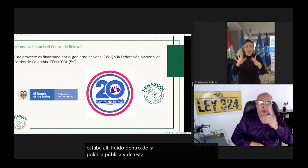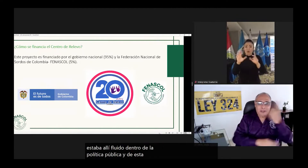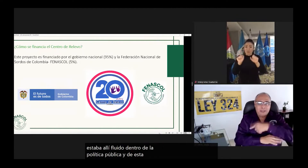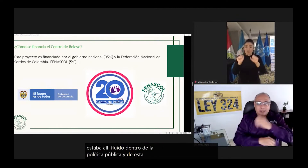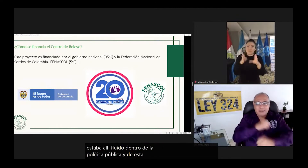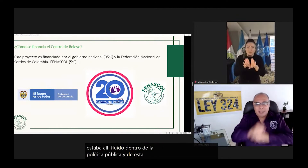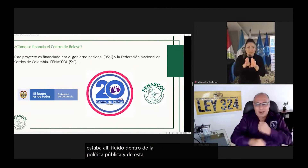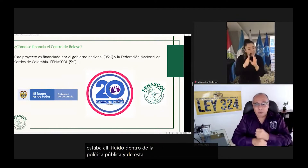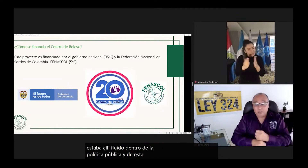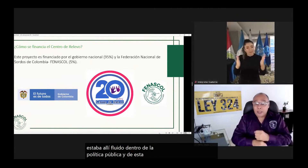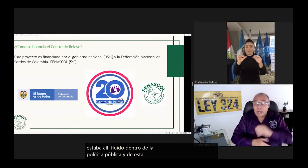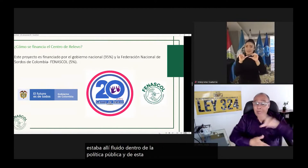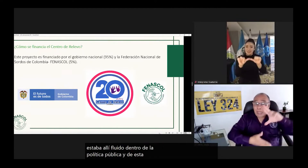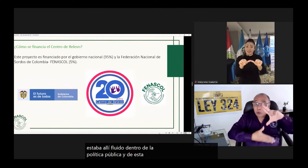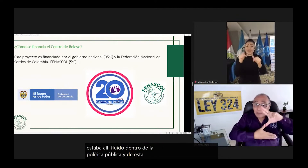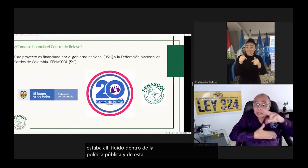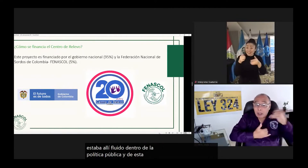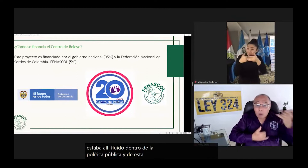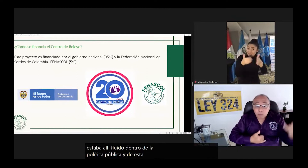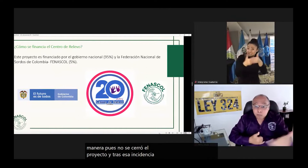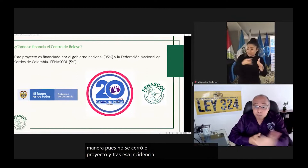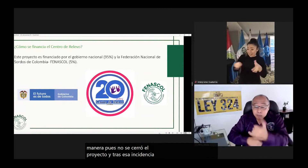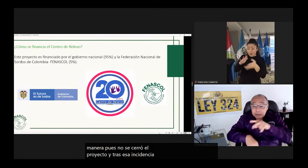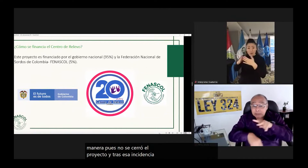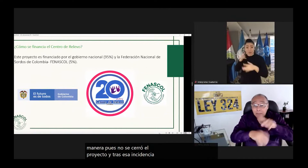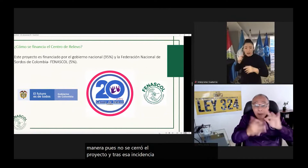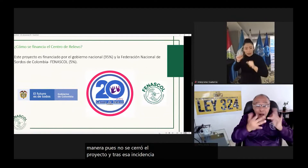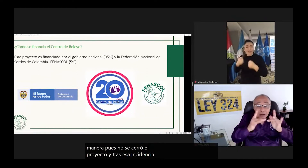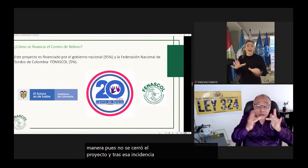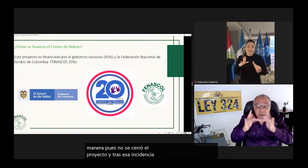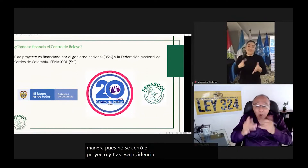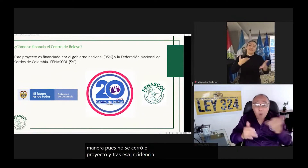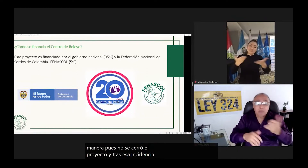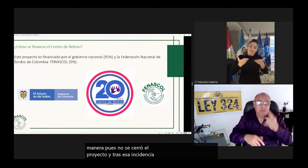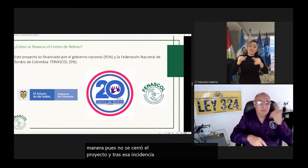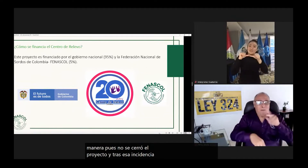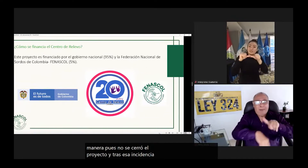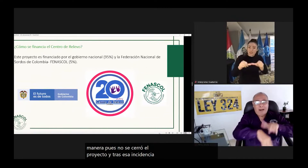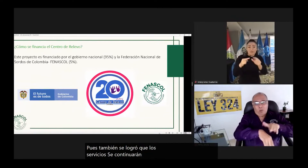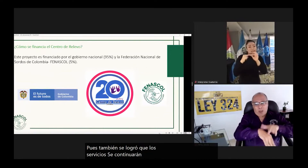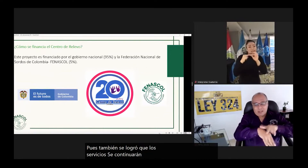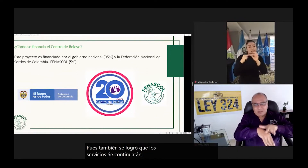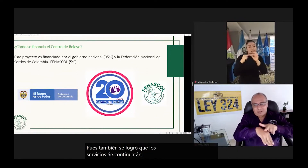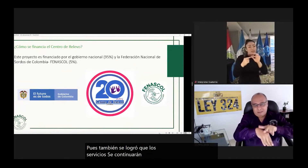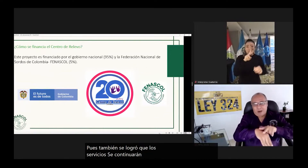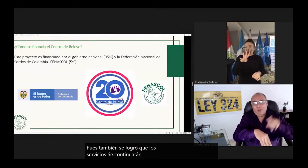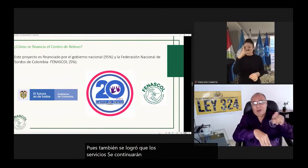proyecto y tras esa incidencia, pues, también se logró que los servicios se continuaran prestando durante las 24